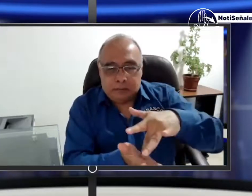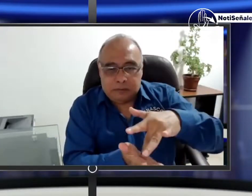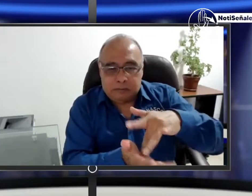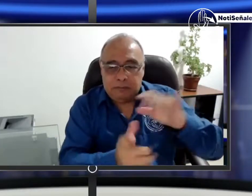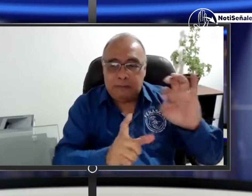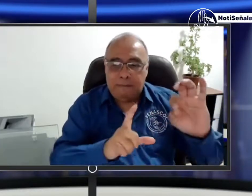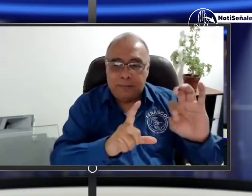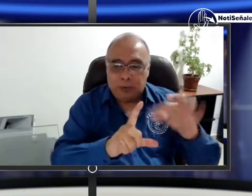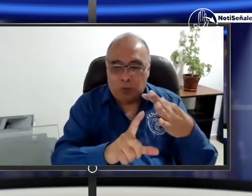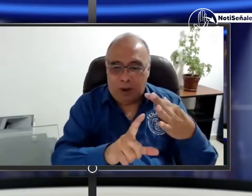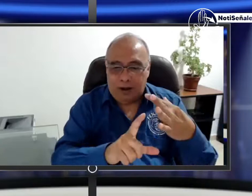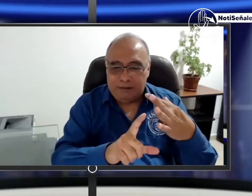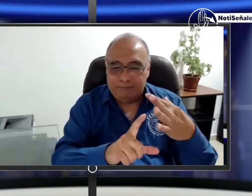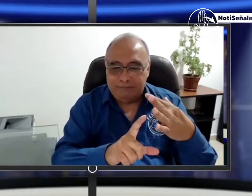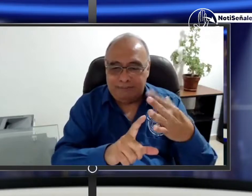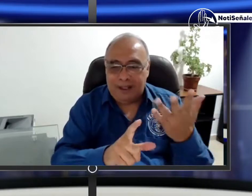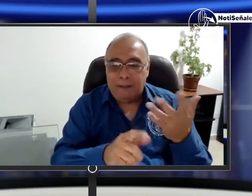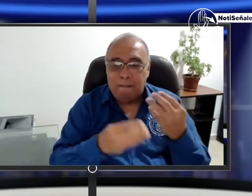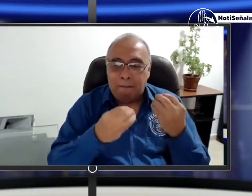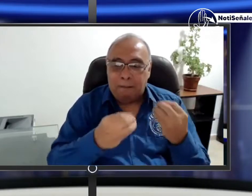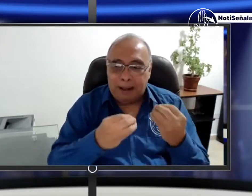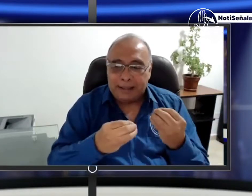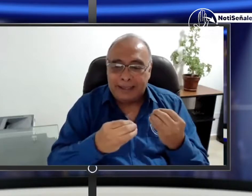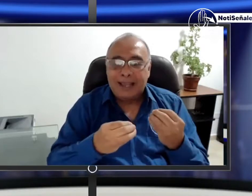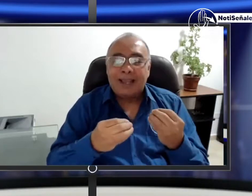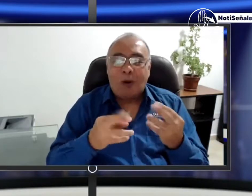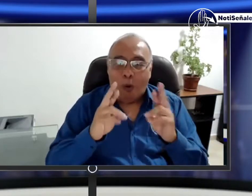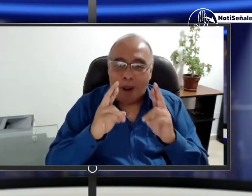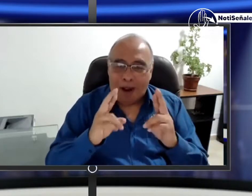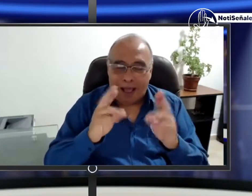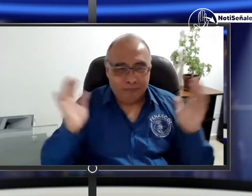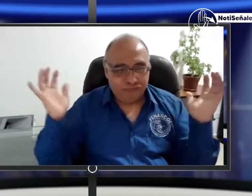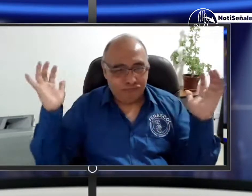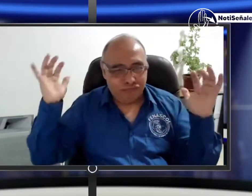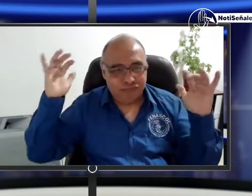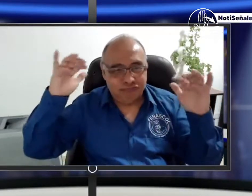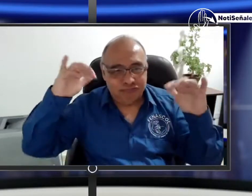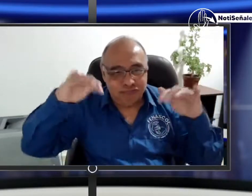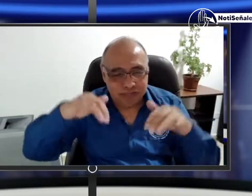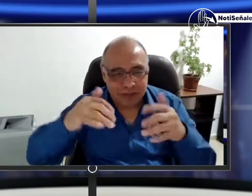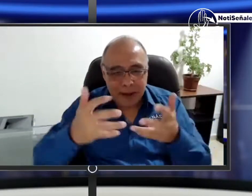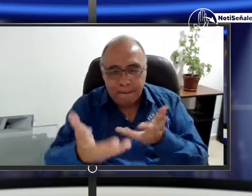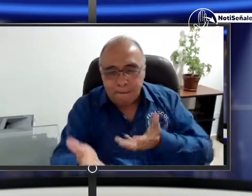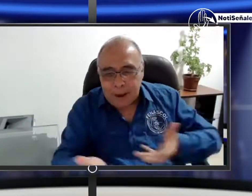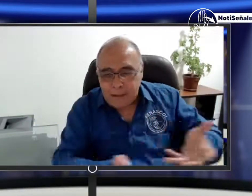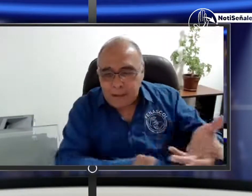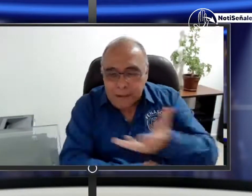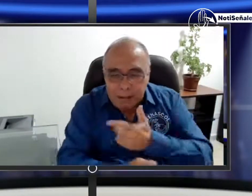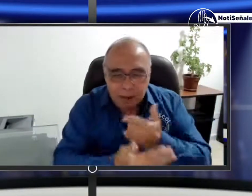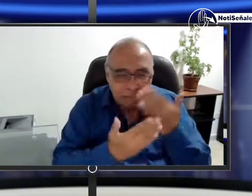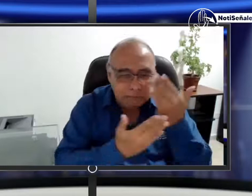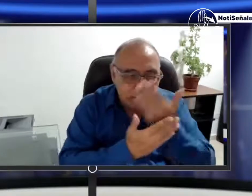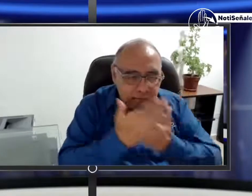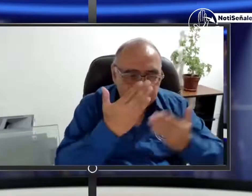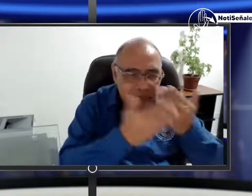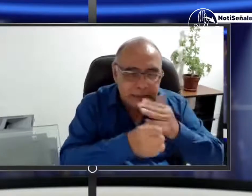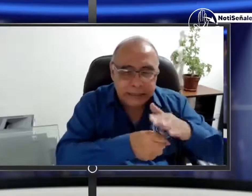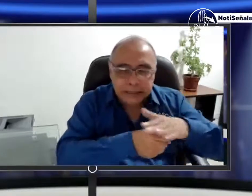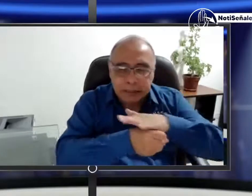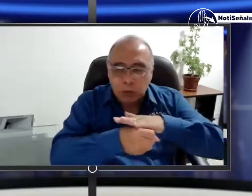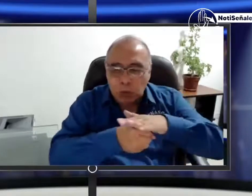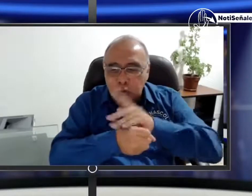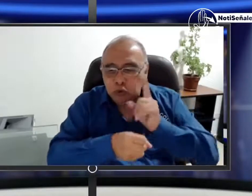este congreso en donde se va a contemplar la modalidad y va a ser presencial y virtual